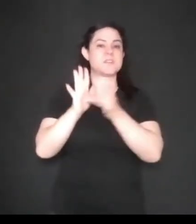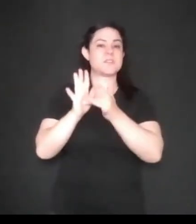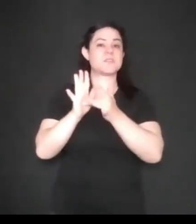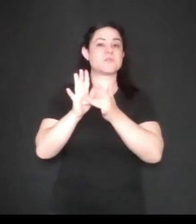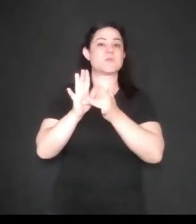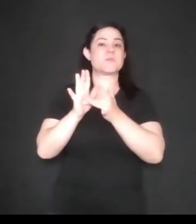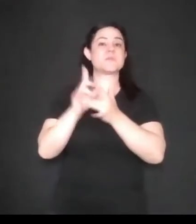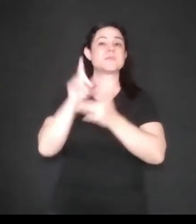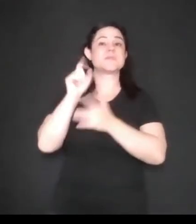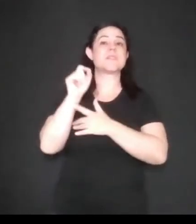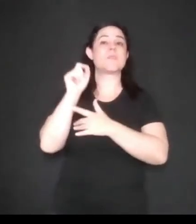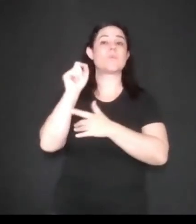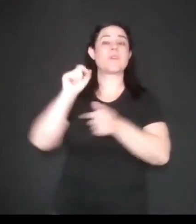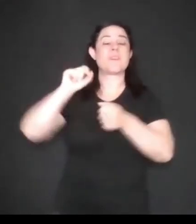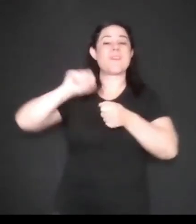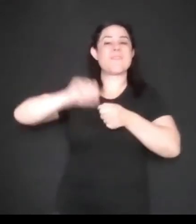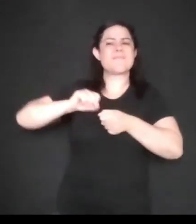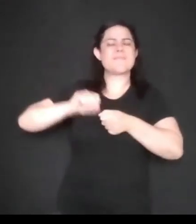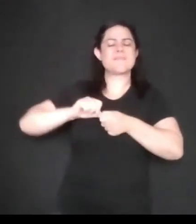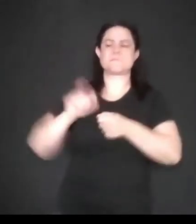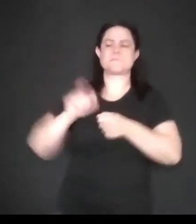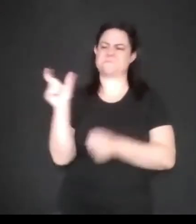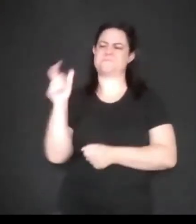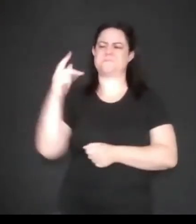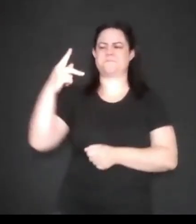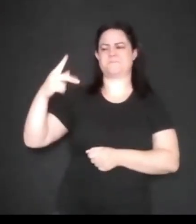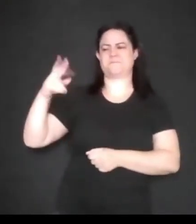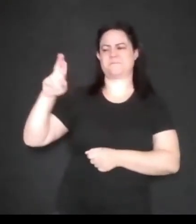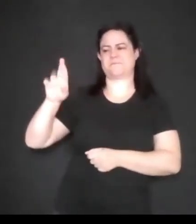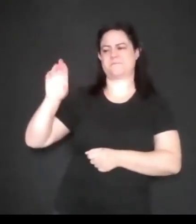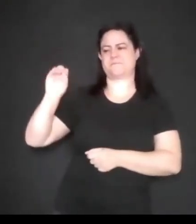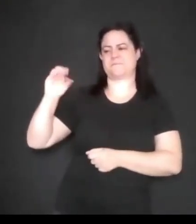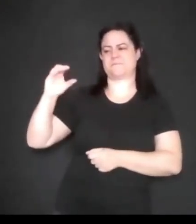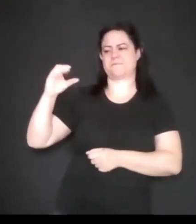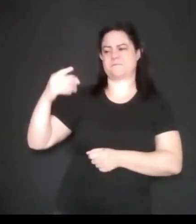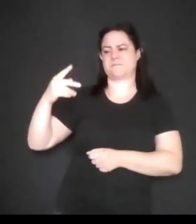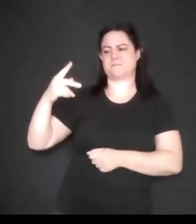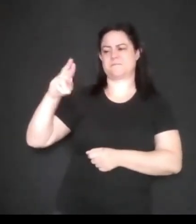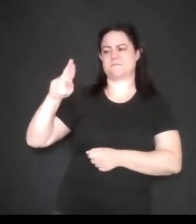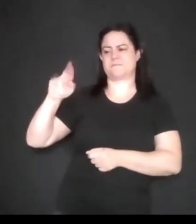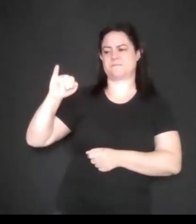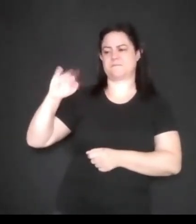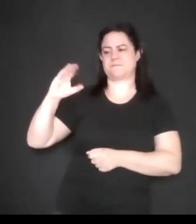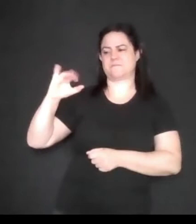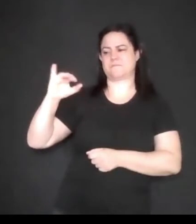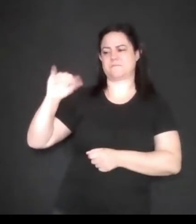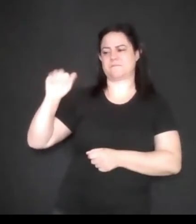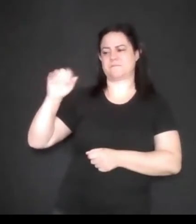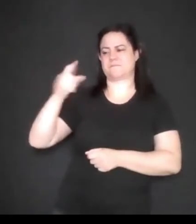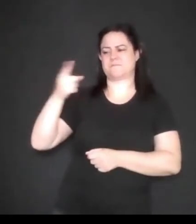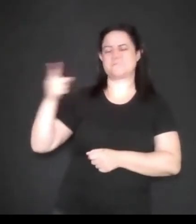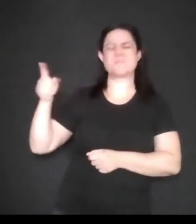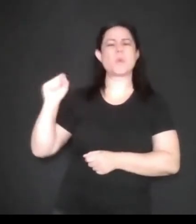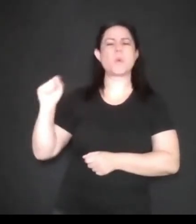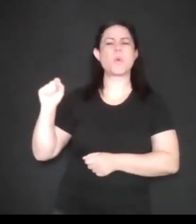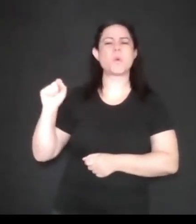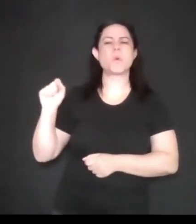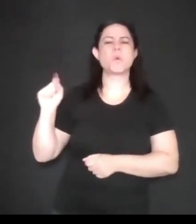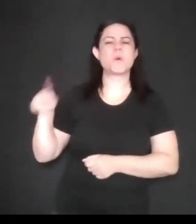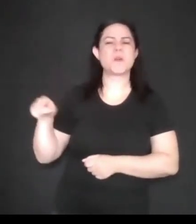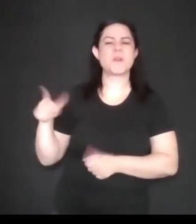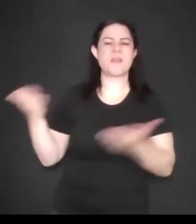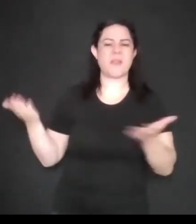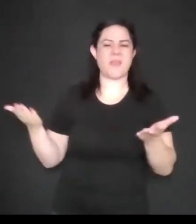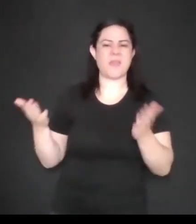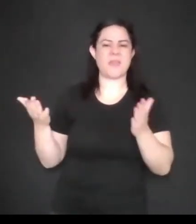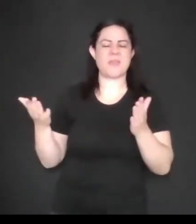propiciação. E o que é a propiciação? Por que ele foi a nossa propiciação, como nos afirma a palavra